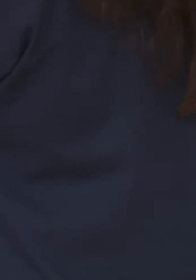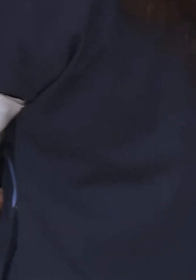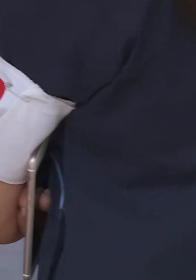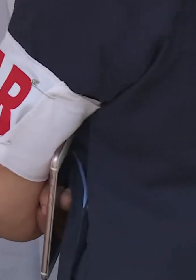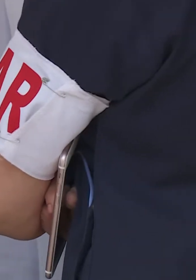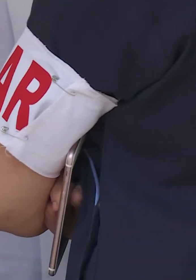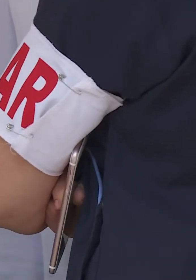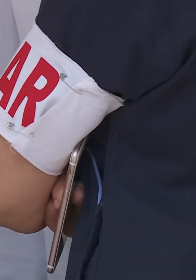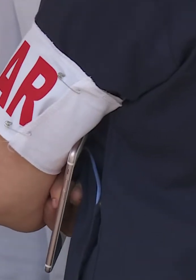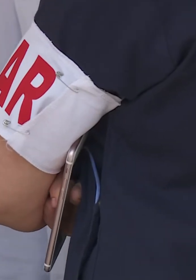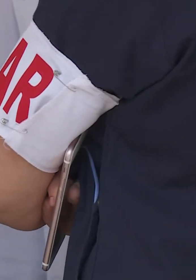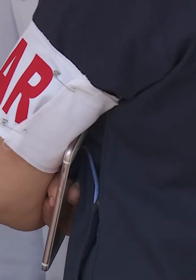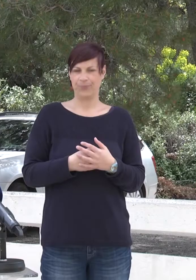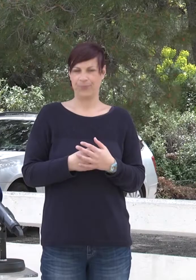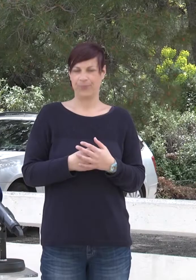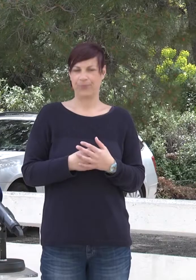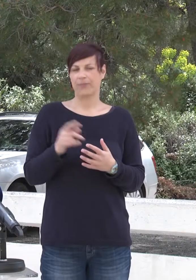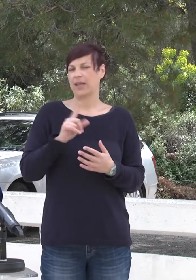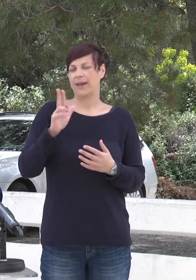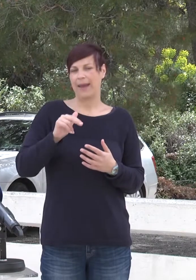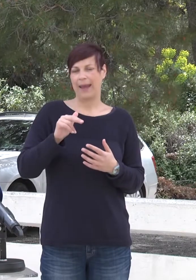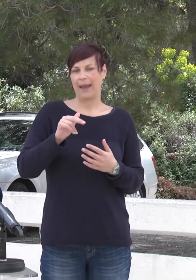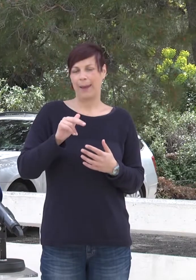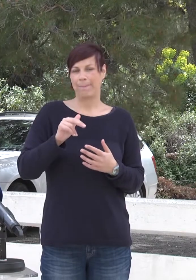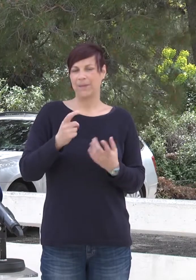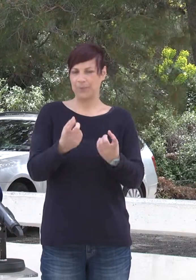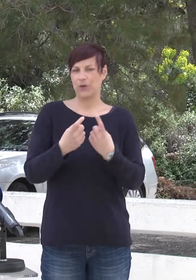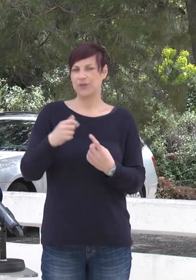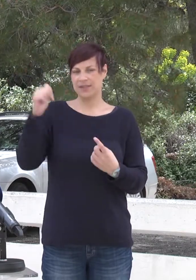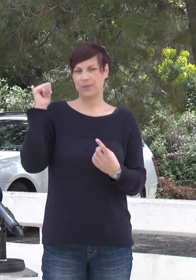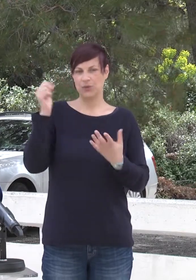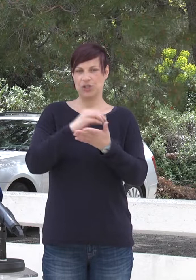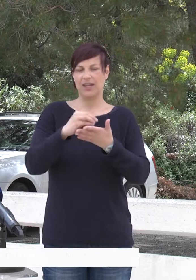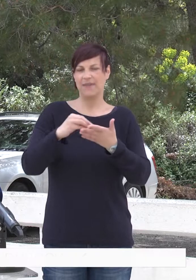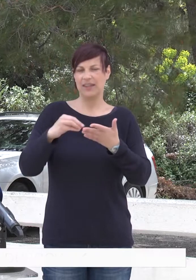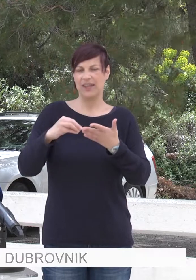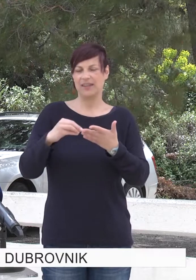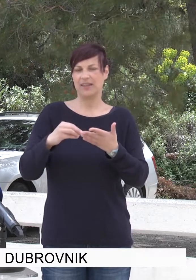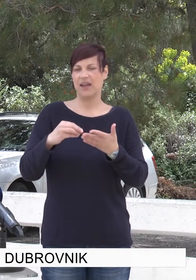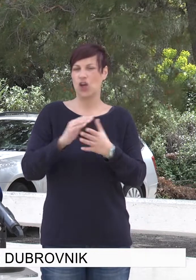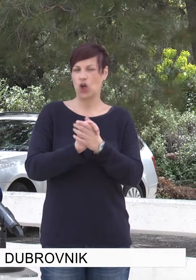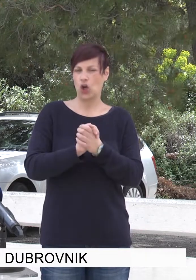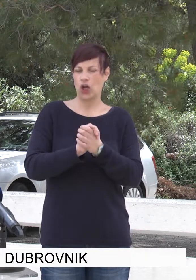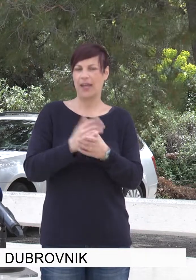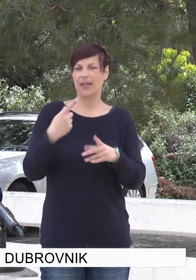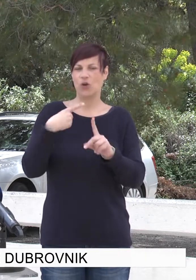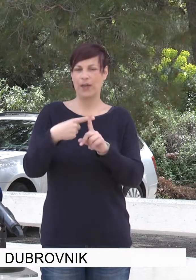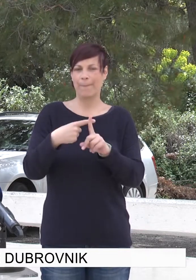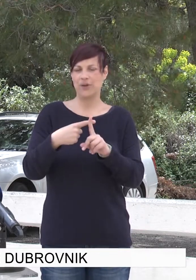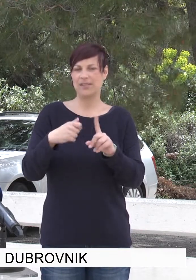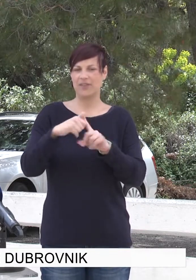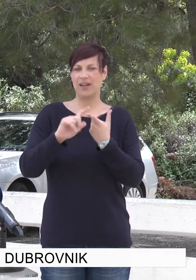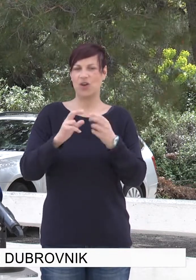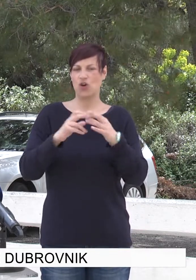se i na oboljele djelatnike. Nemamo, osim jučer evidentiranog kolege koji je pozitivan na